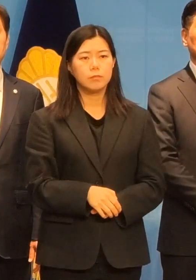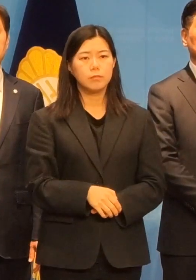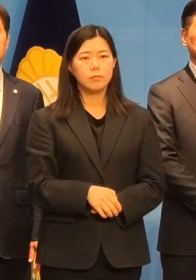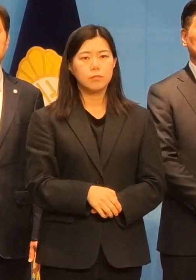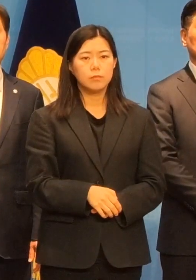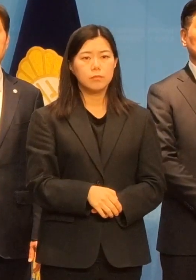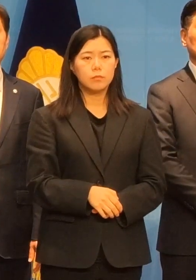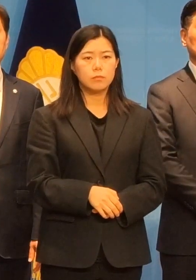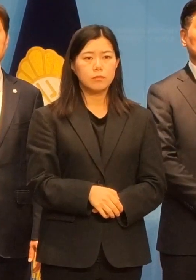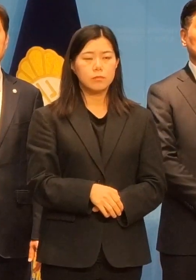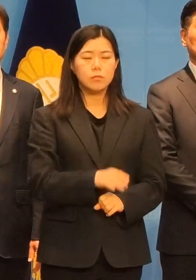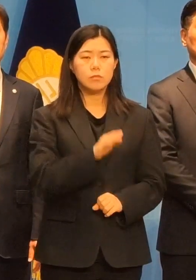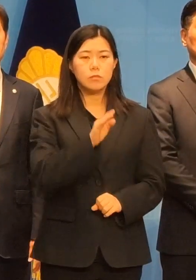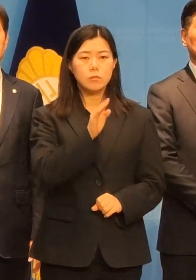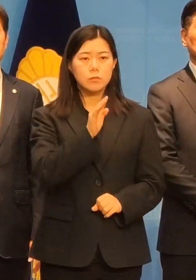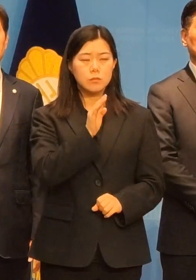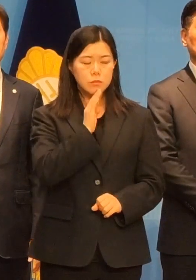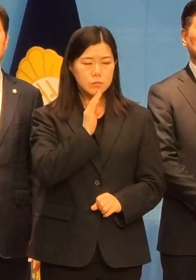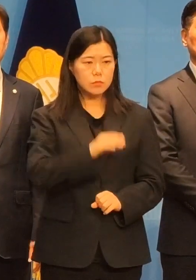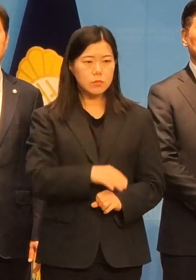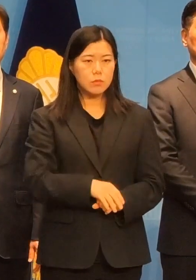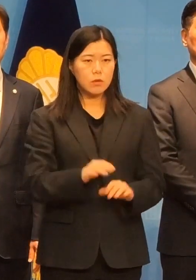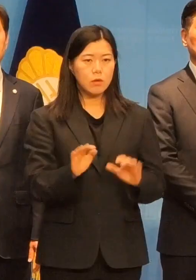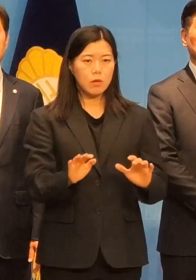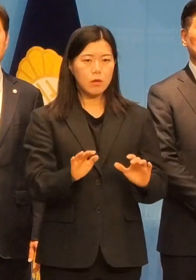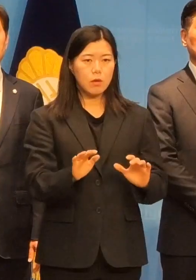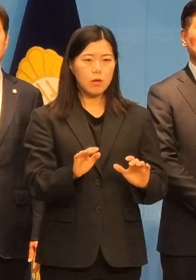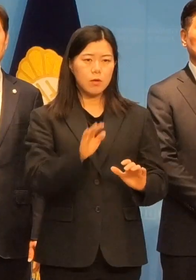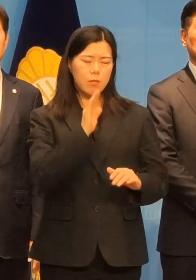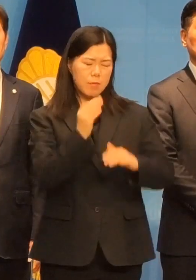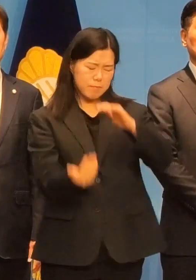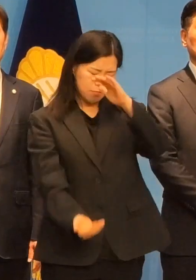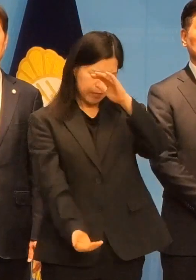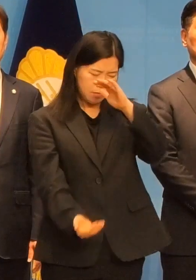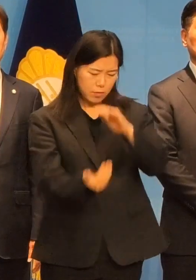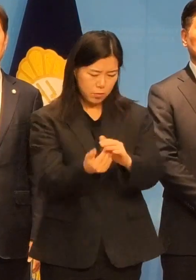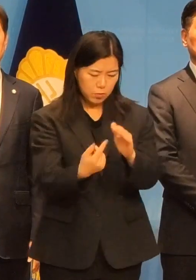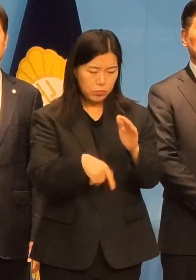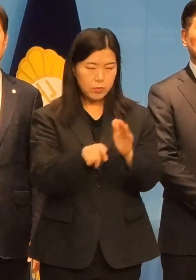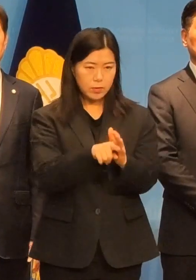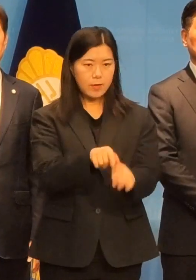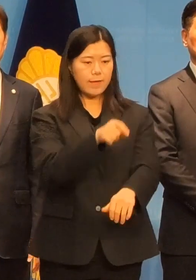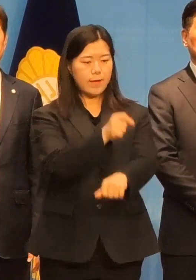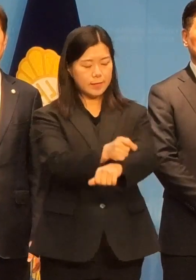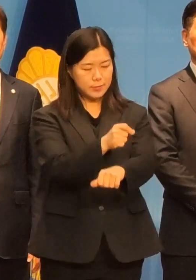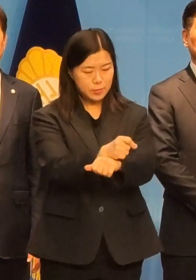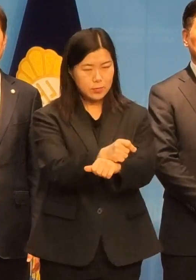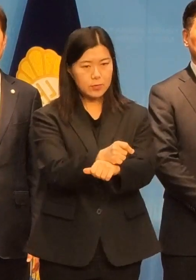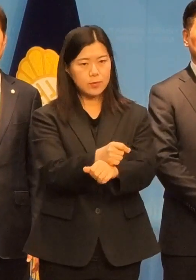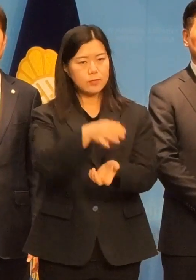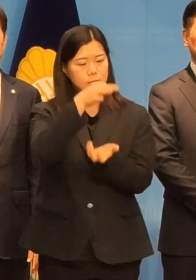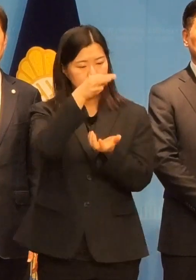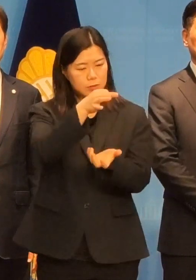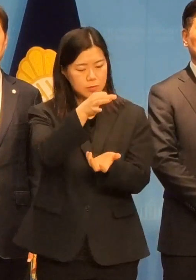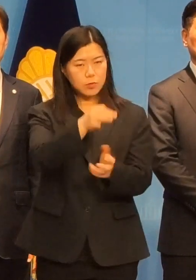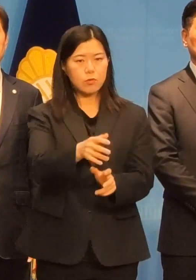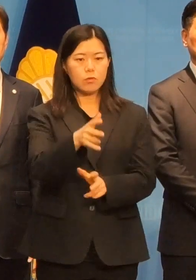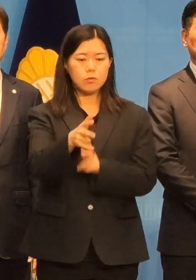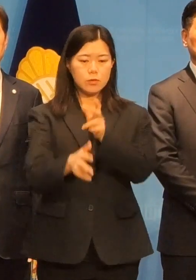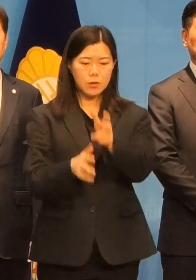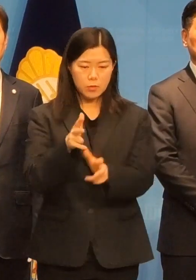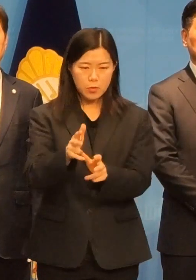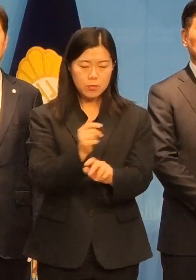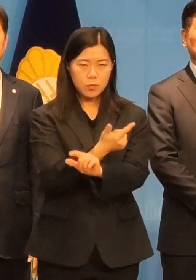가능한 최대치를 부여하겠다. 행정적 권한, 재정적 권한, 산업적